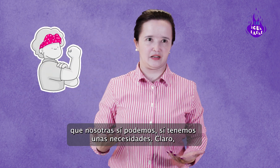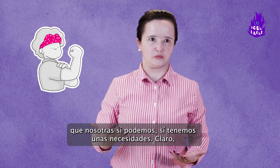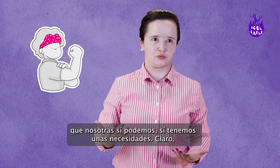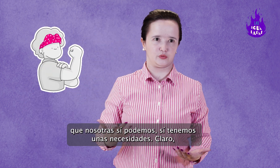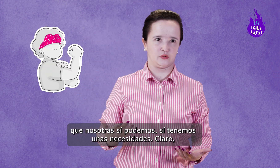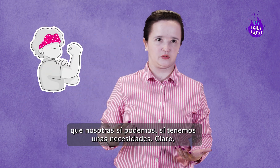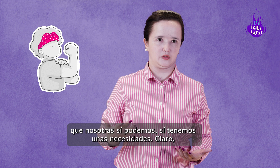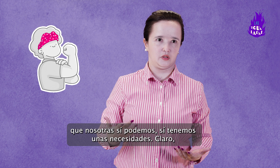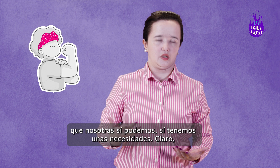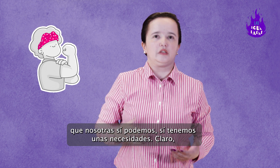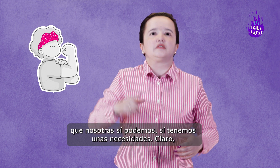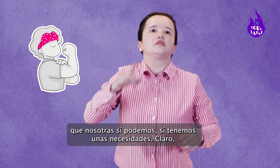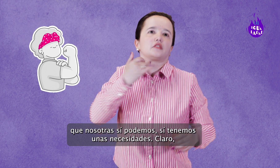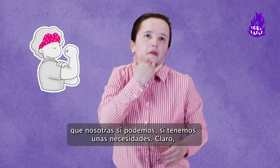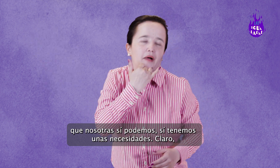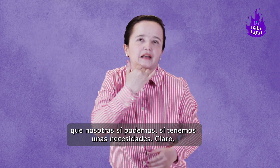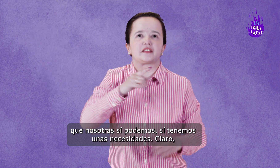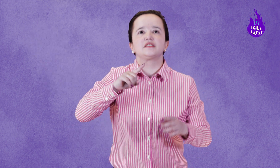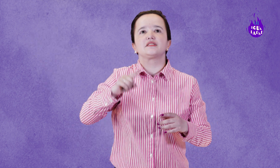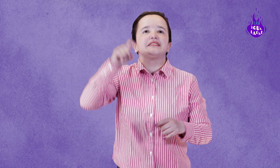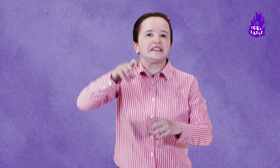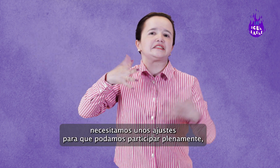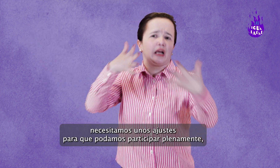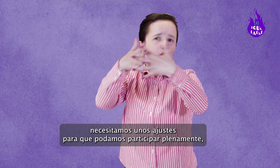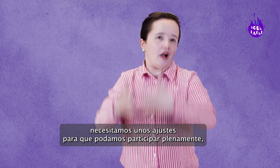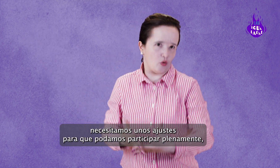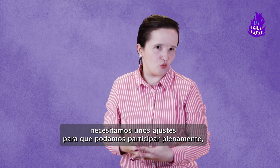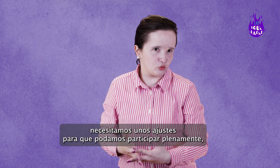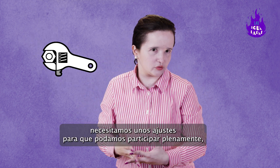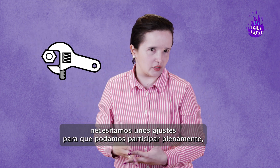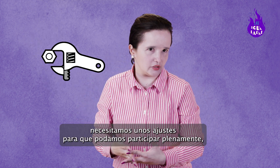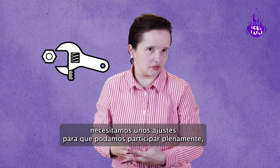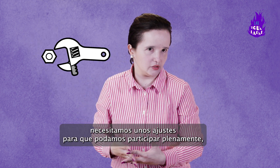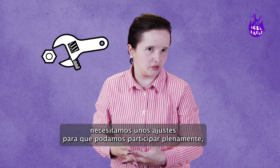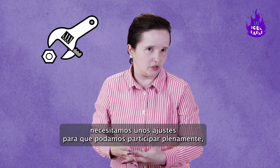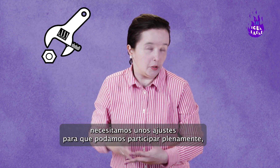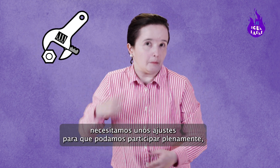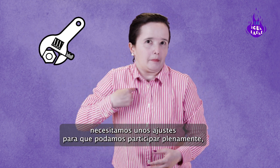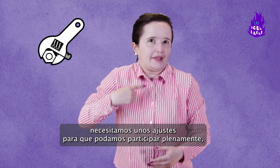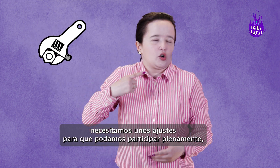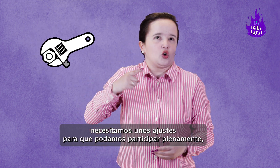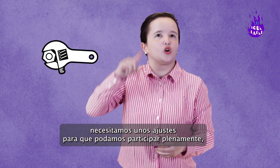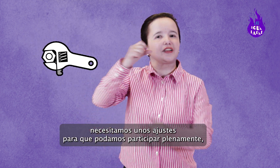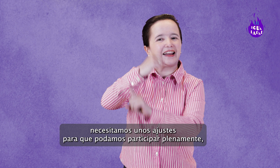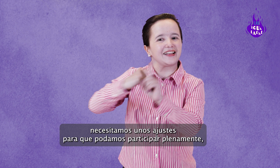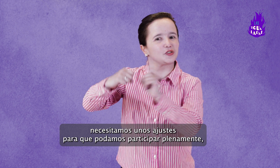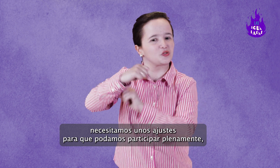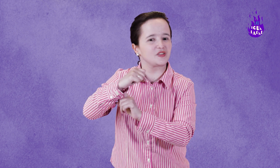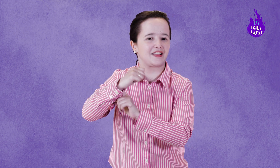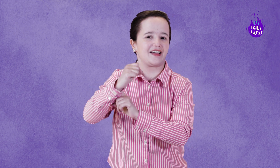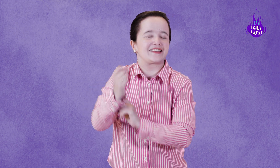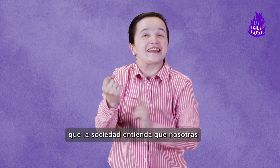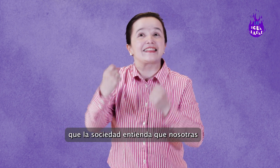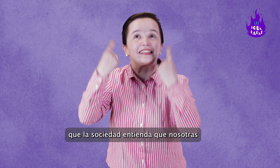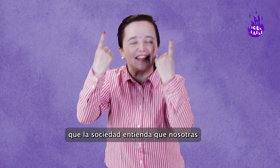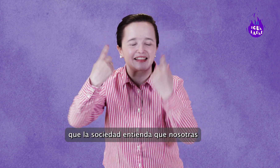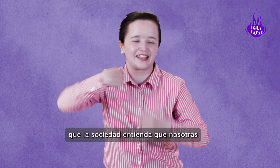sí tenemos unas necesidades, claro. Necesitamos unos ajustes para que podamos participar plenamente, que la sociedad